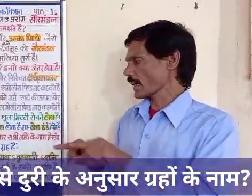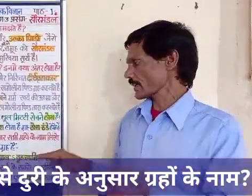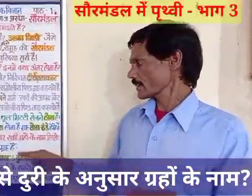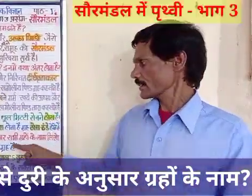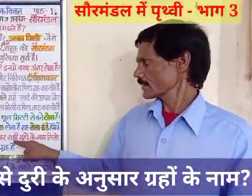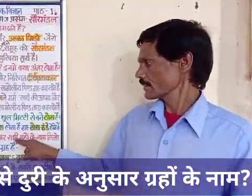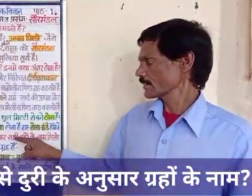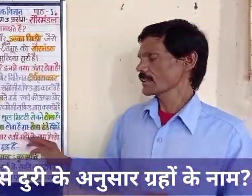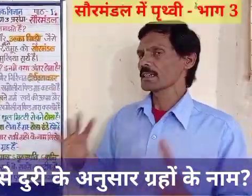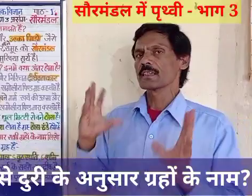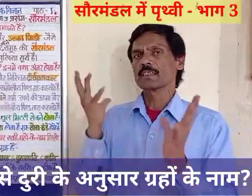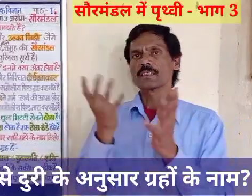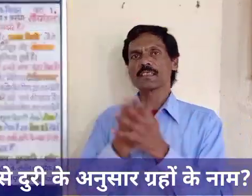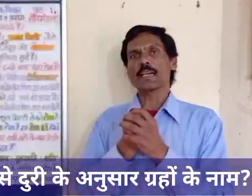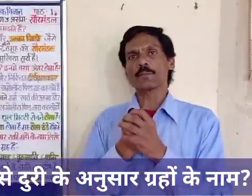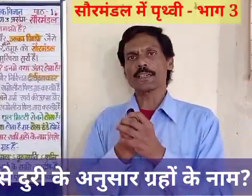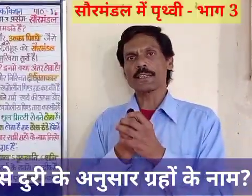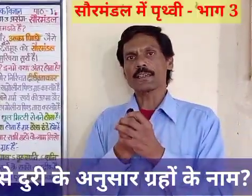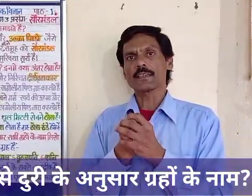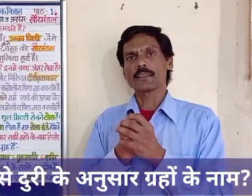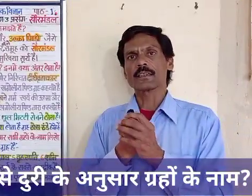अनुसार सभी